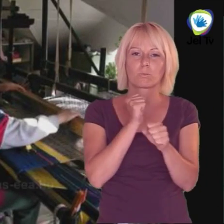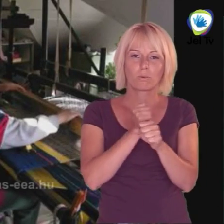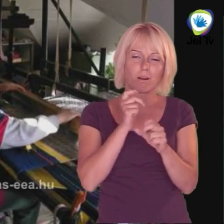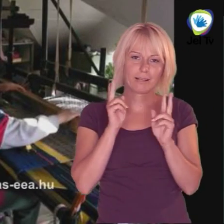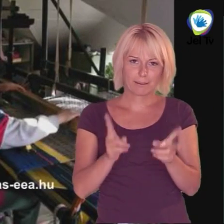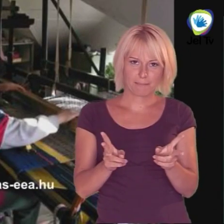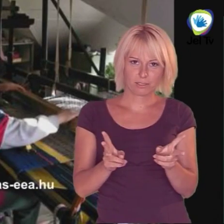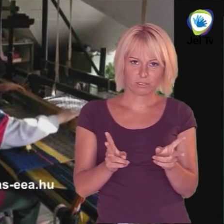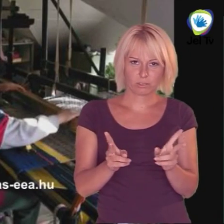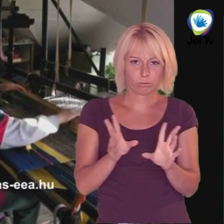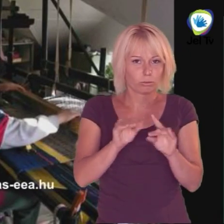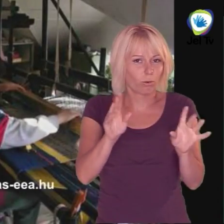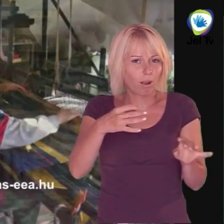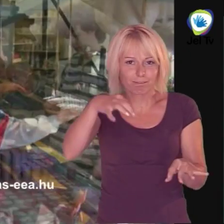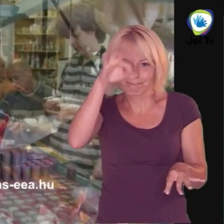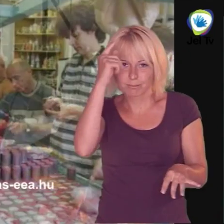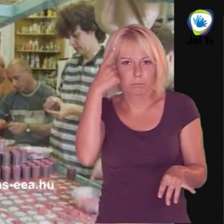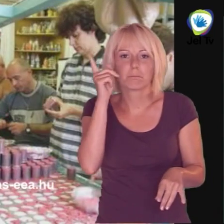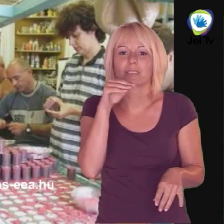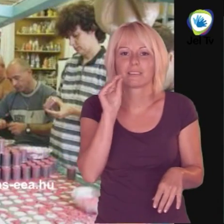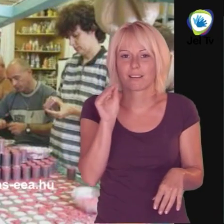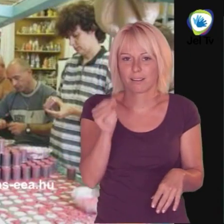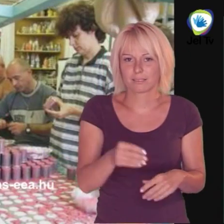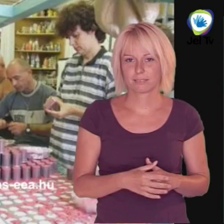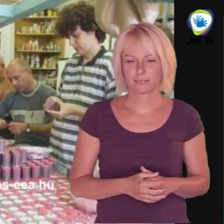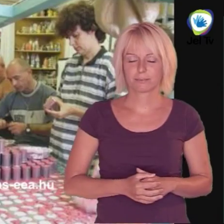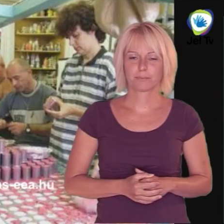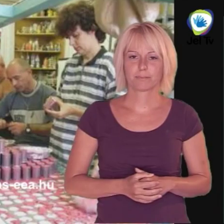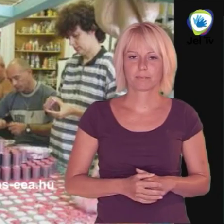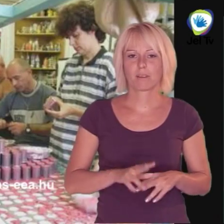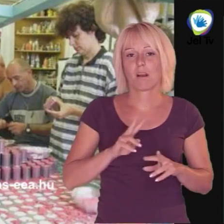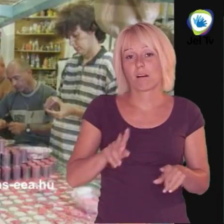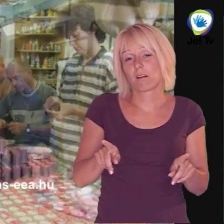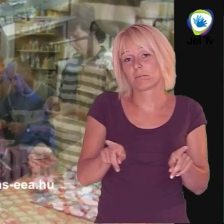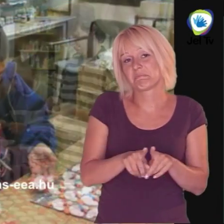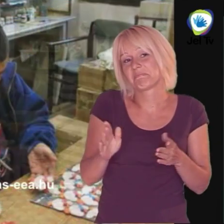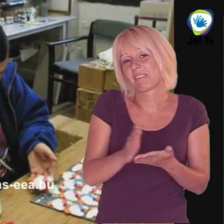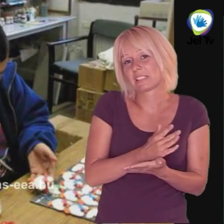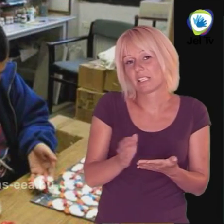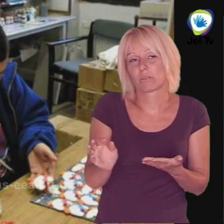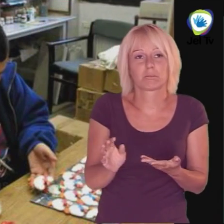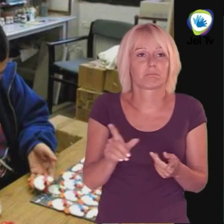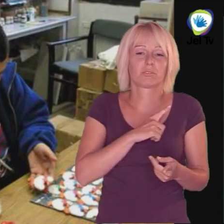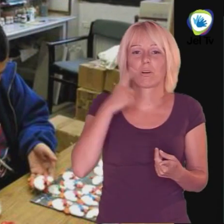Gyakran hallhatunk a megváltozott munkaképességről, de sokan nem tudják, hogy mit is jelent ez. Vannak,